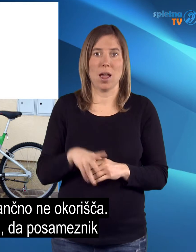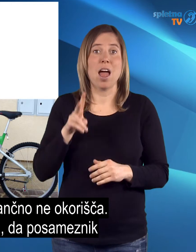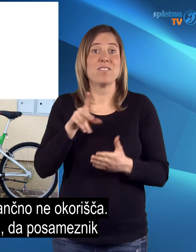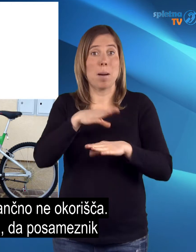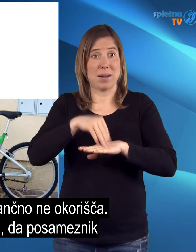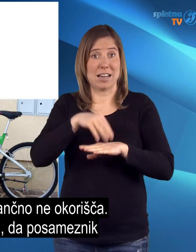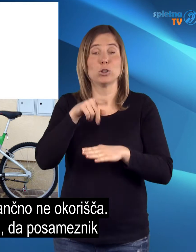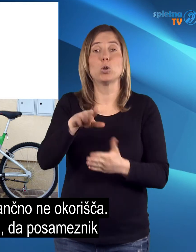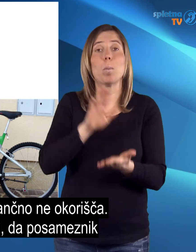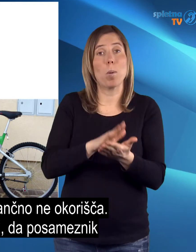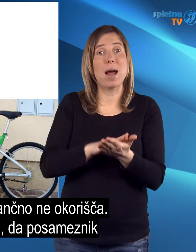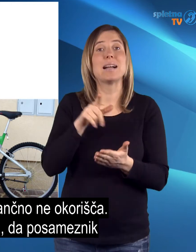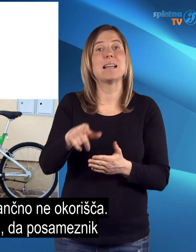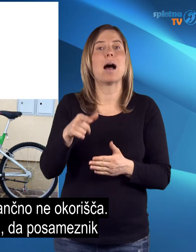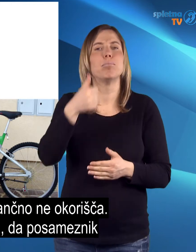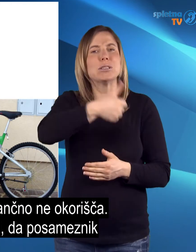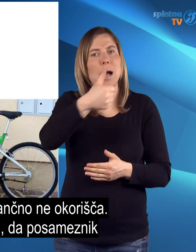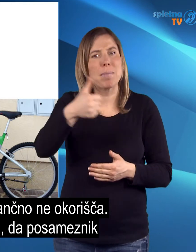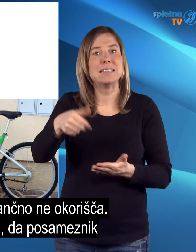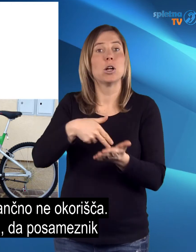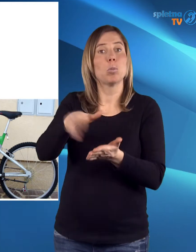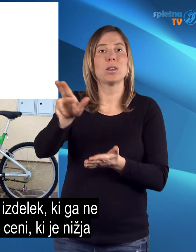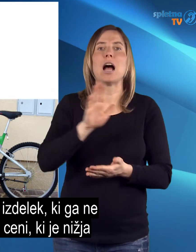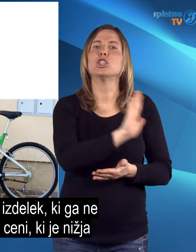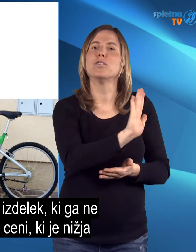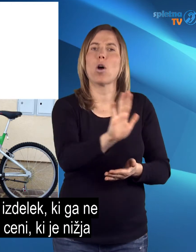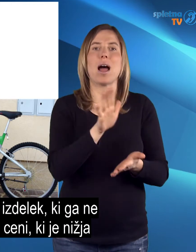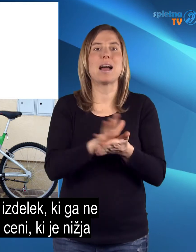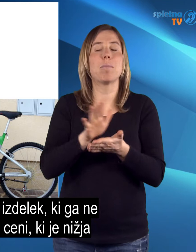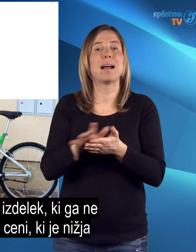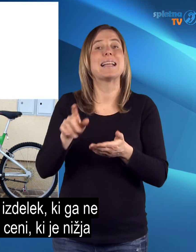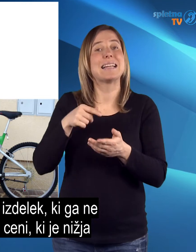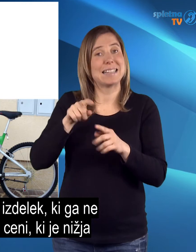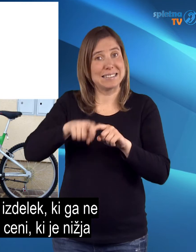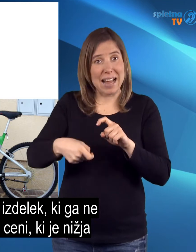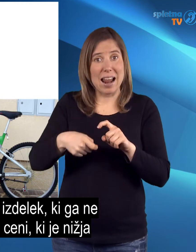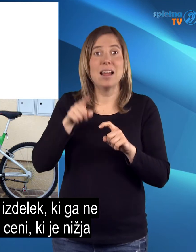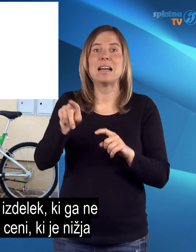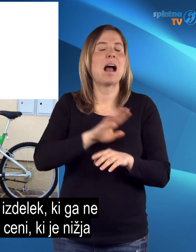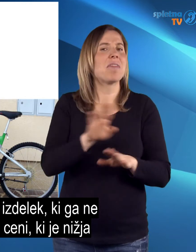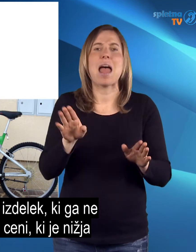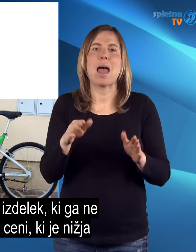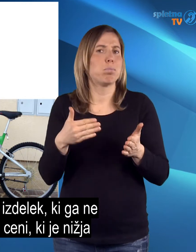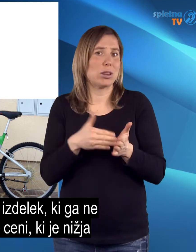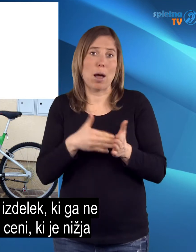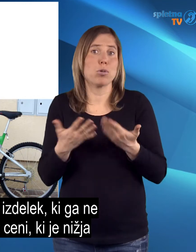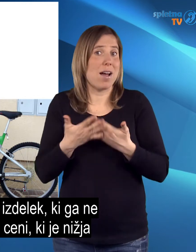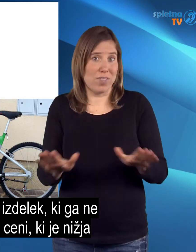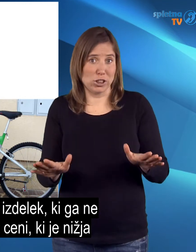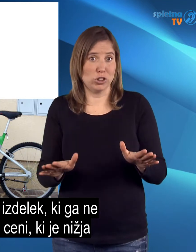V praksi to pomeni, da posameznik proda svoj rabljeni izdelek, ki ga ne potrebuje več, po ceni, ki je nižja od